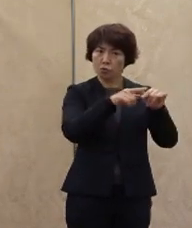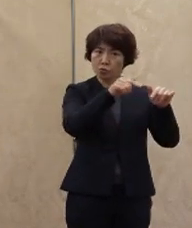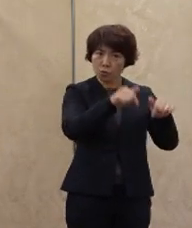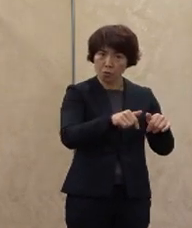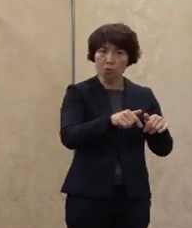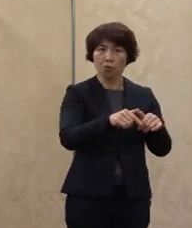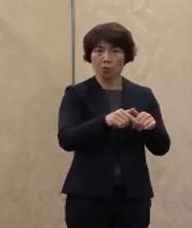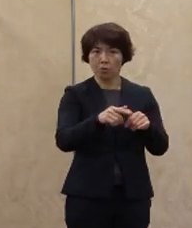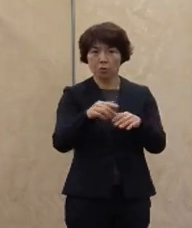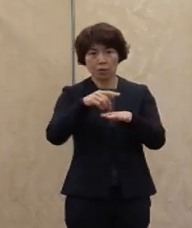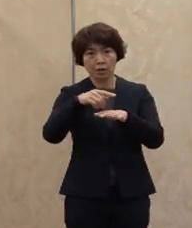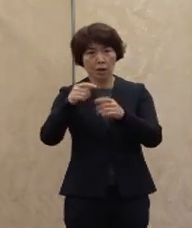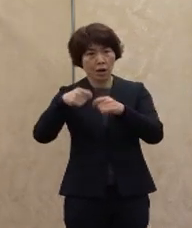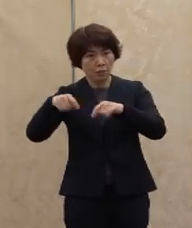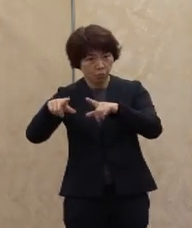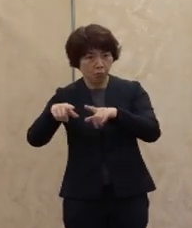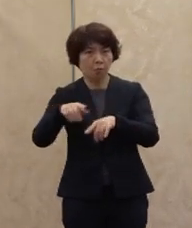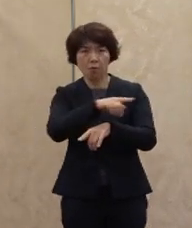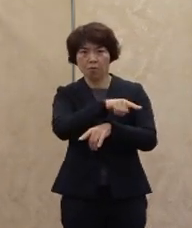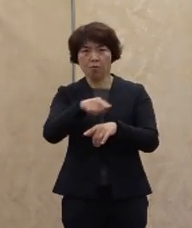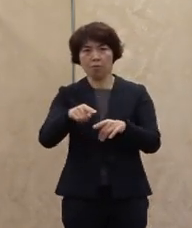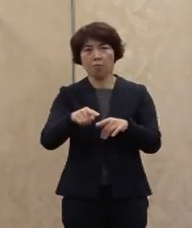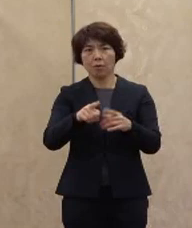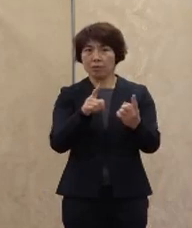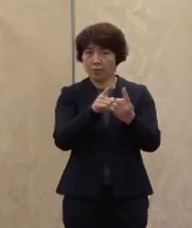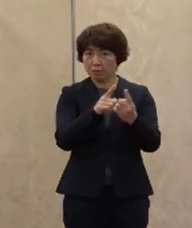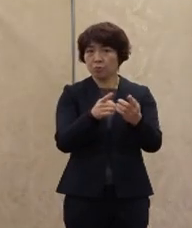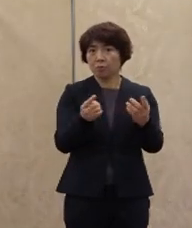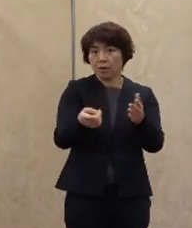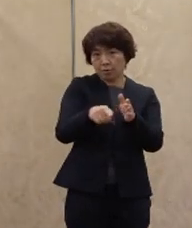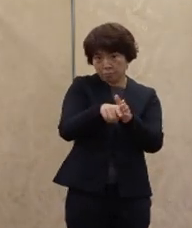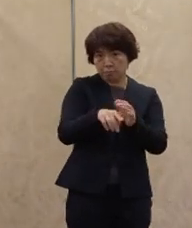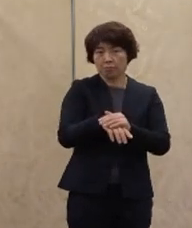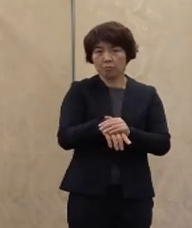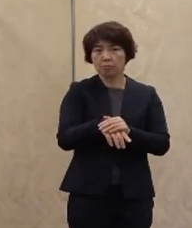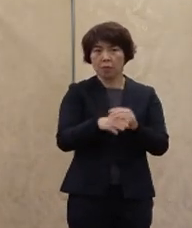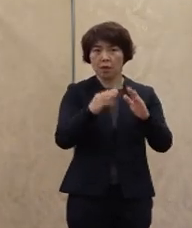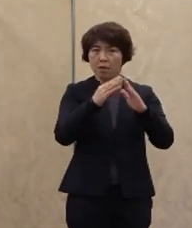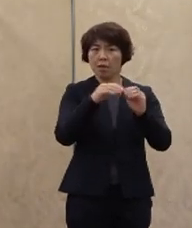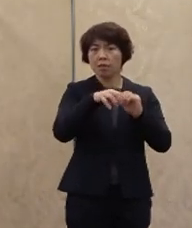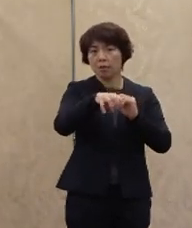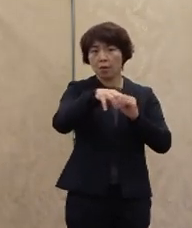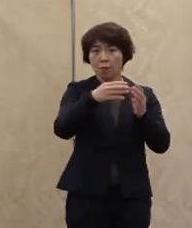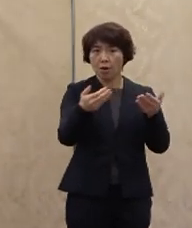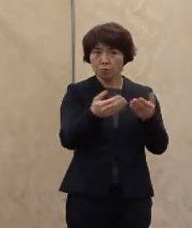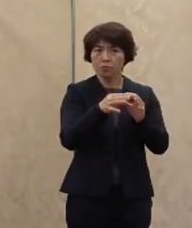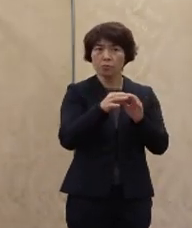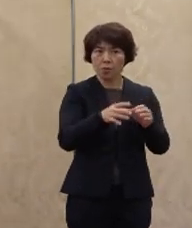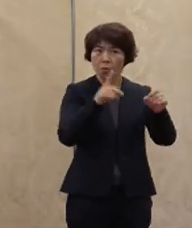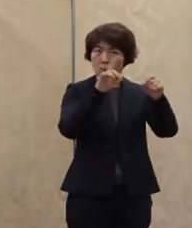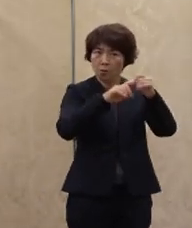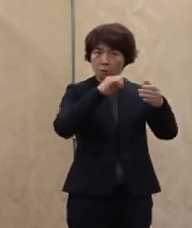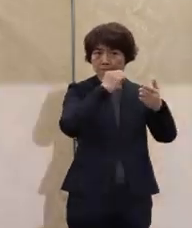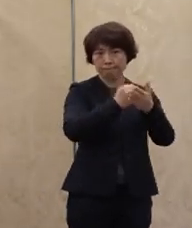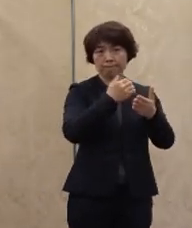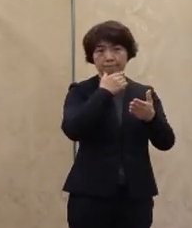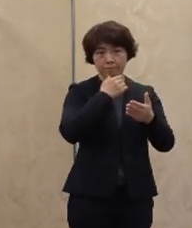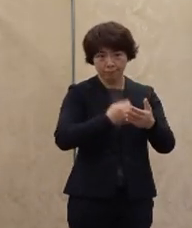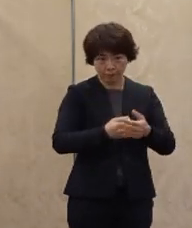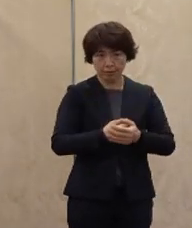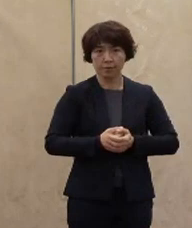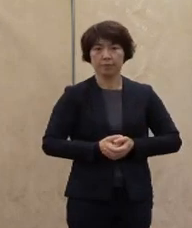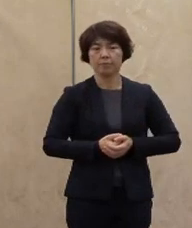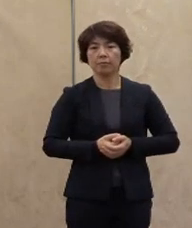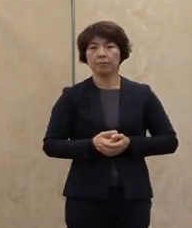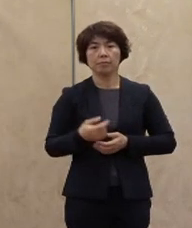やっていきたいと思ってますので、このテレワークについても目標を達成したいと思ってます。 ありがとうございます。 はい、次のご質問お願い